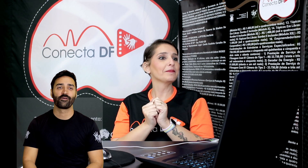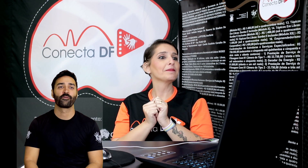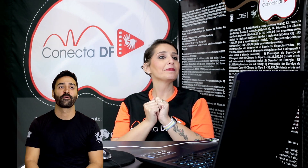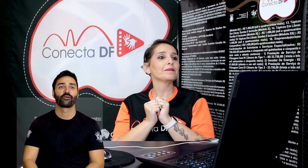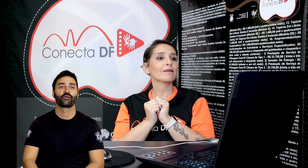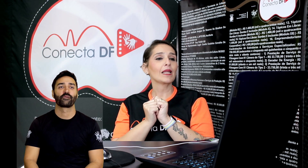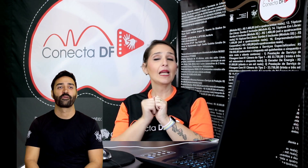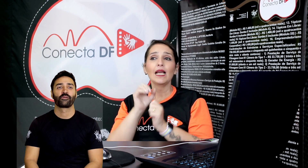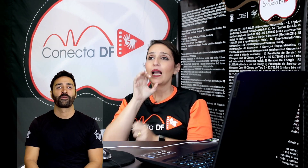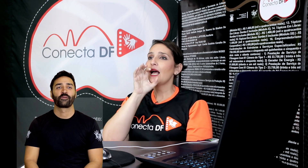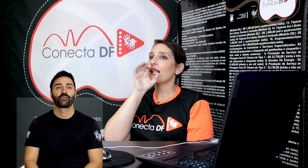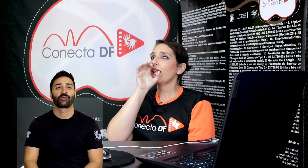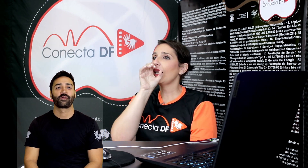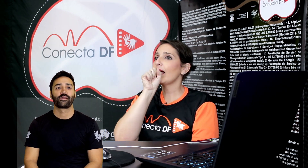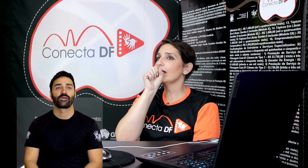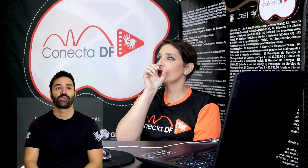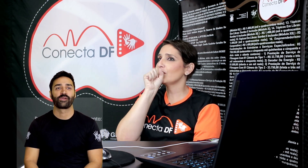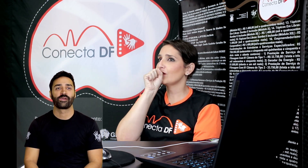carambola.